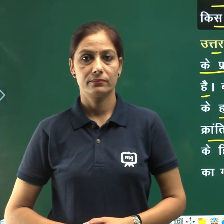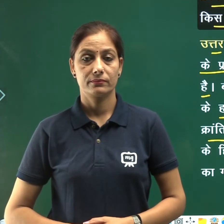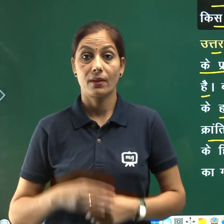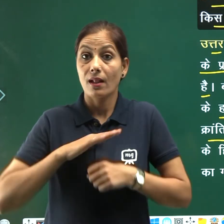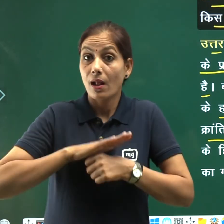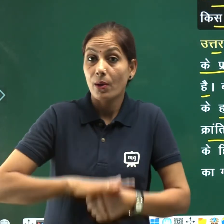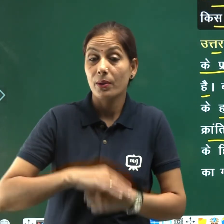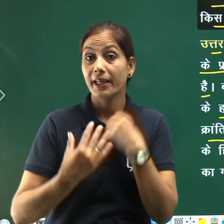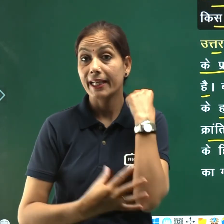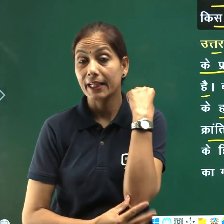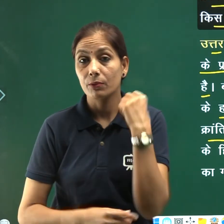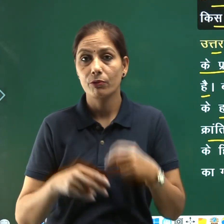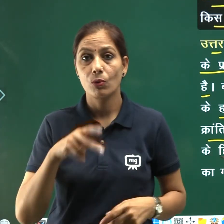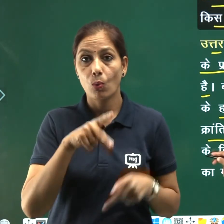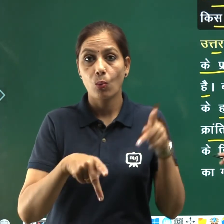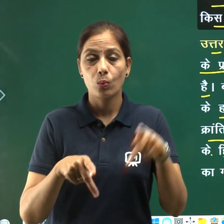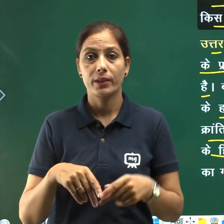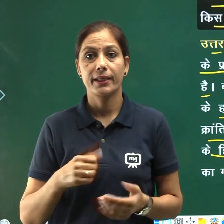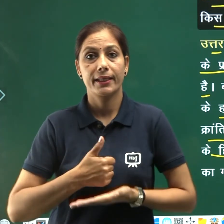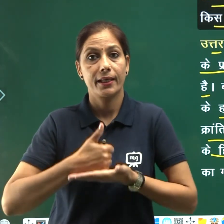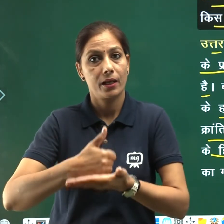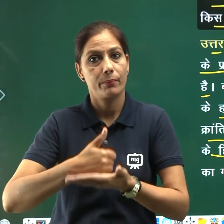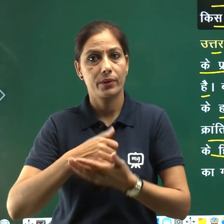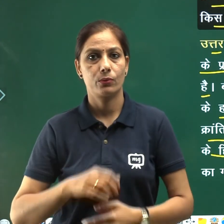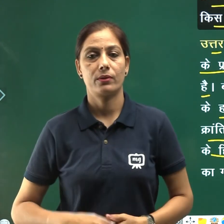शोषित वर्ग के हित में होता है।